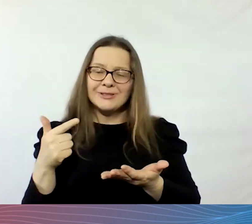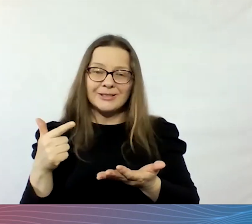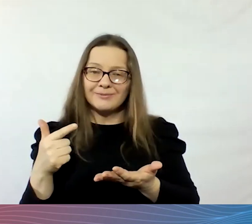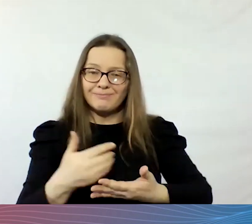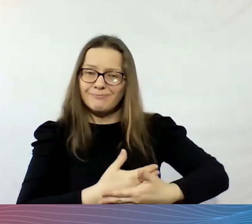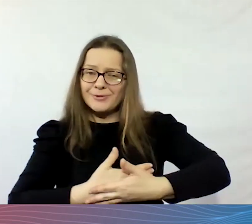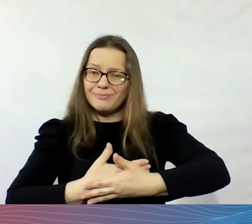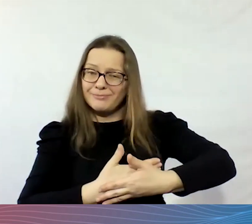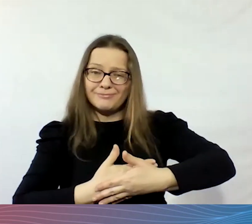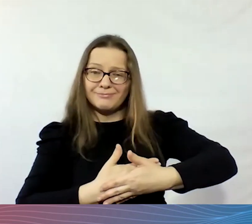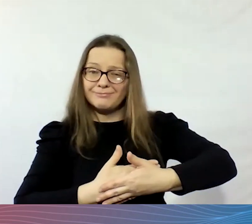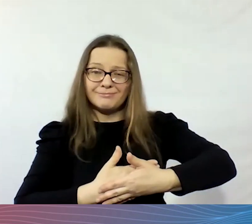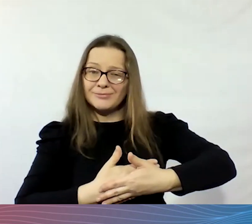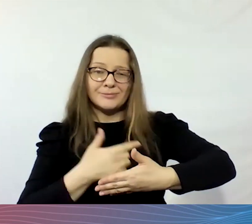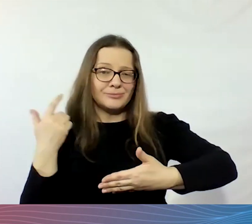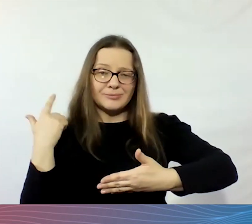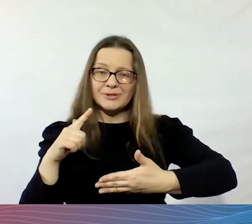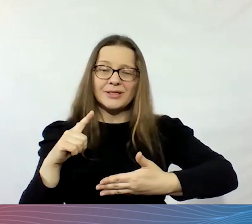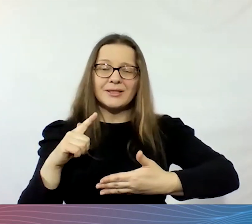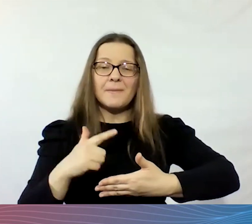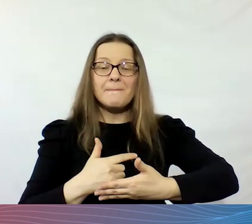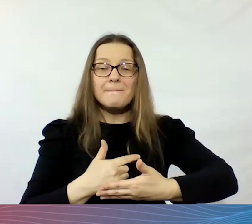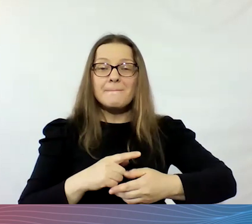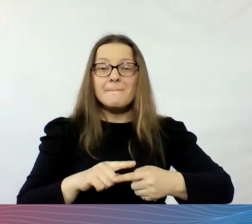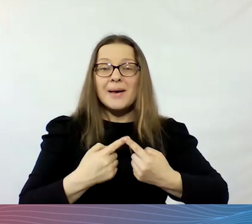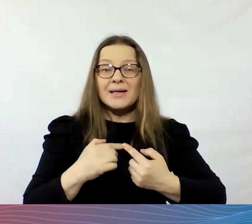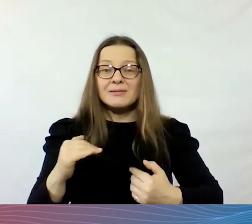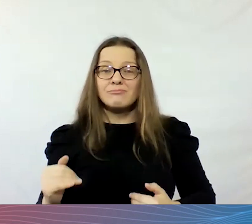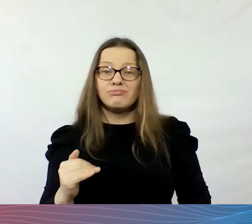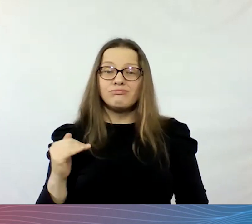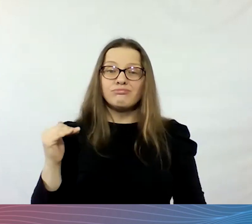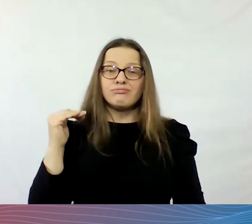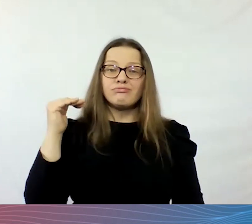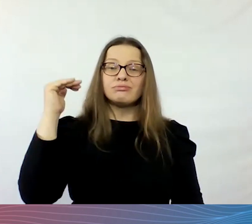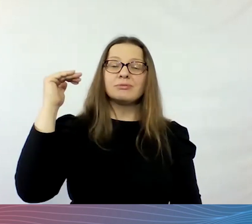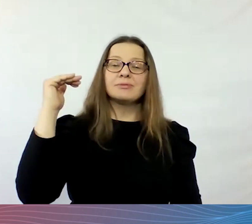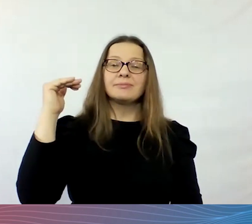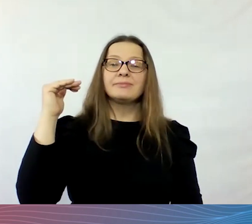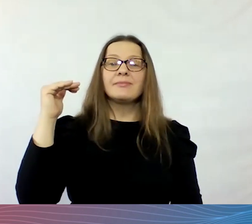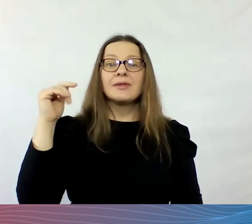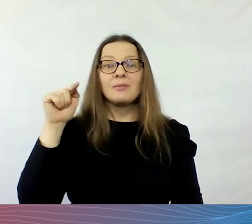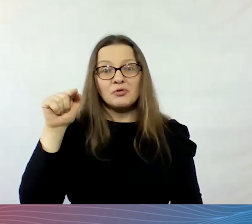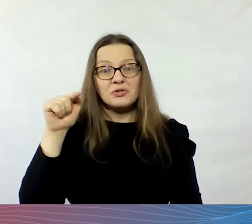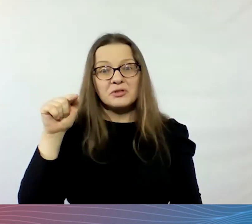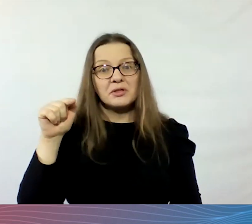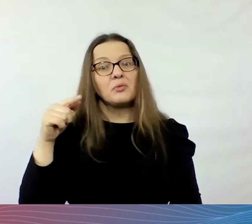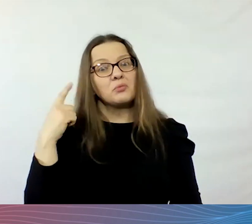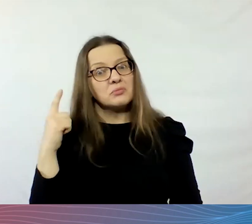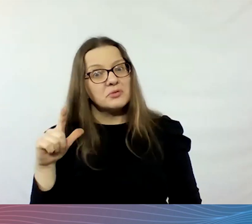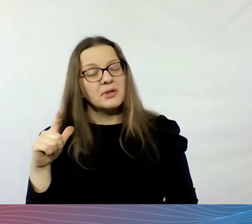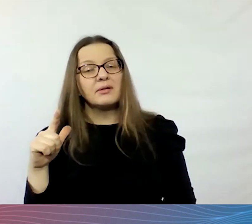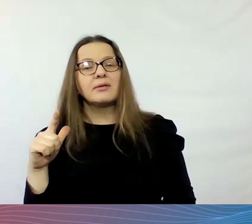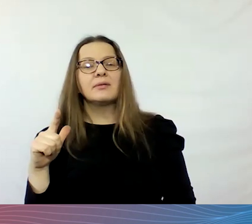consegue fazer isso, mas você já consegue. Mas um bebê, se você colocar